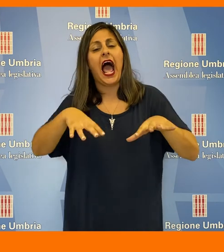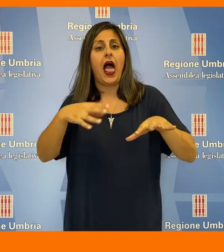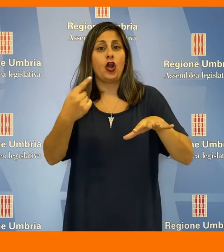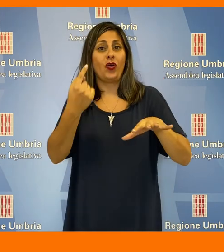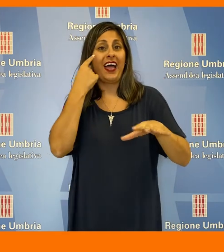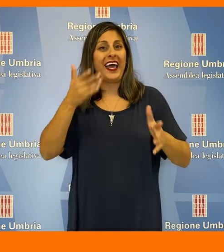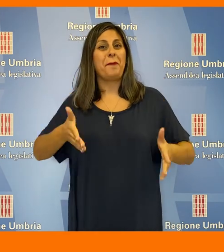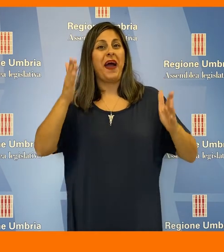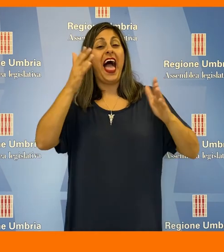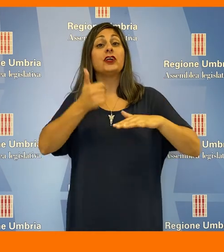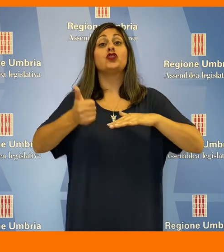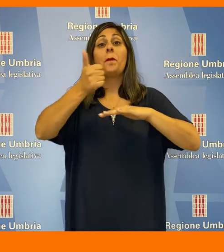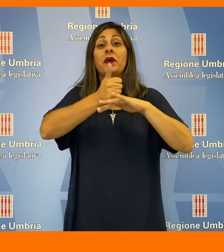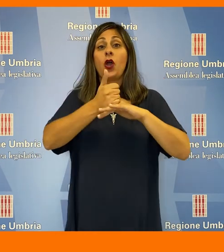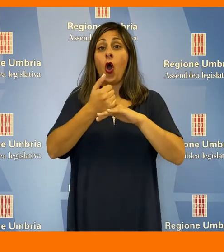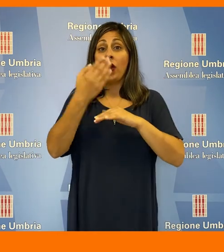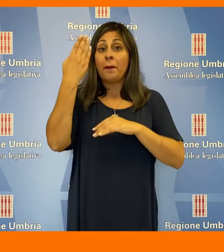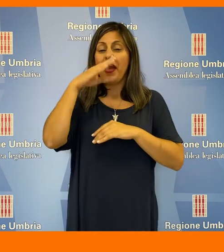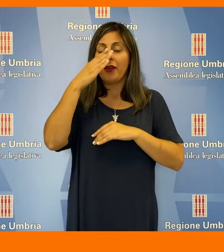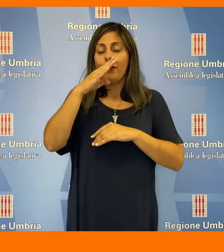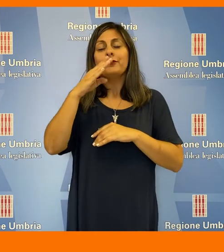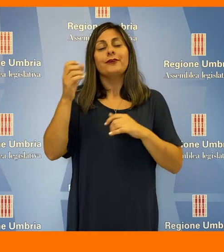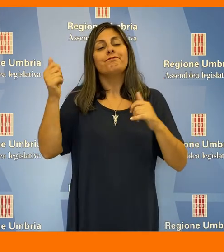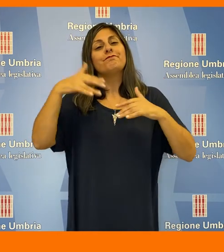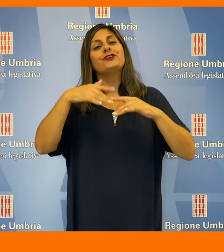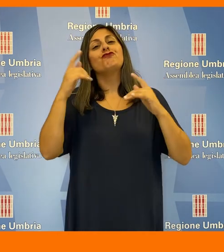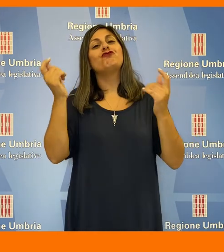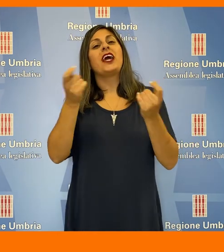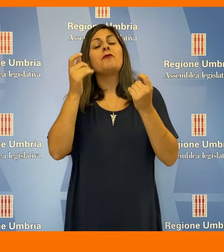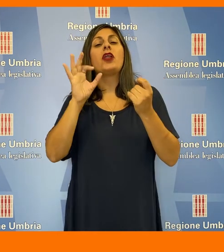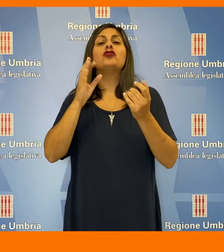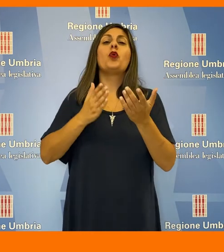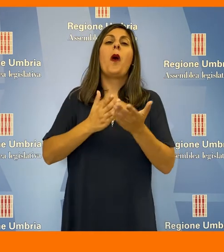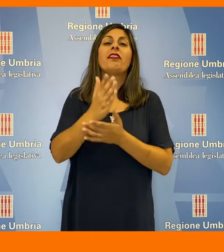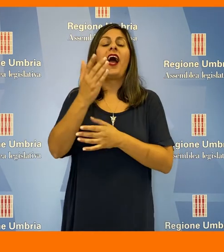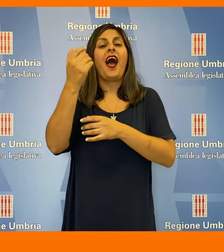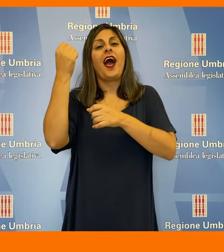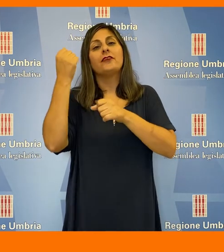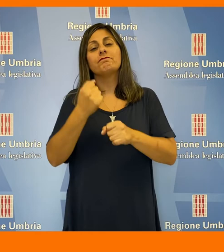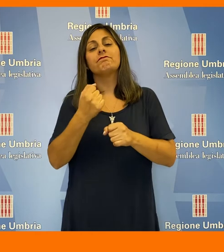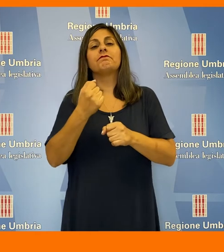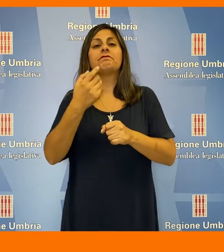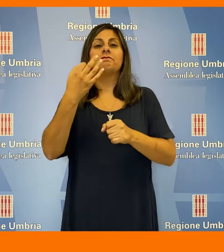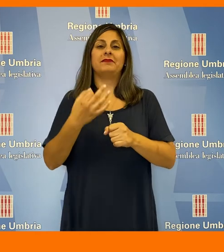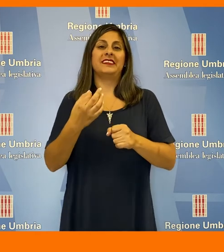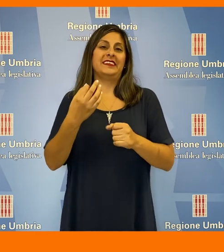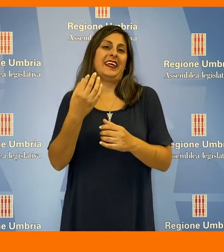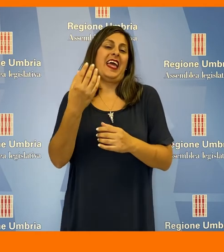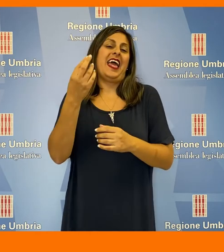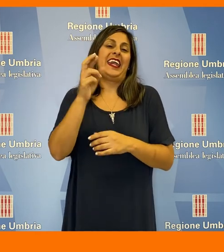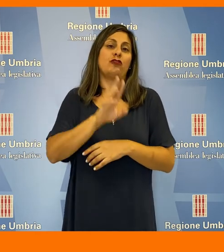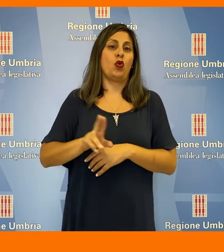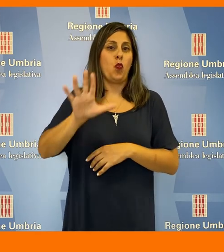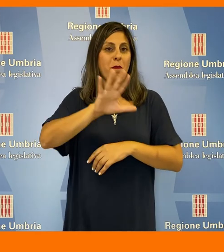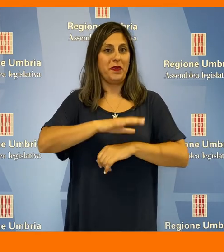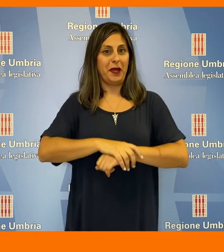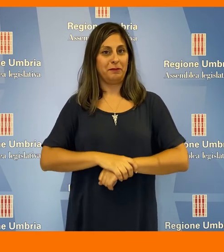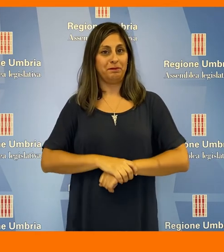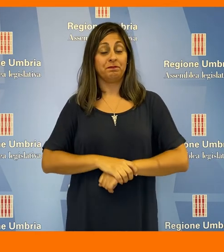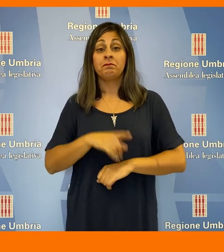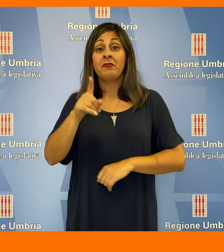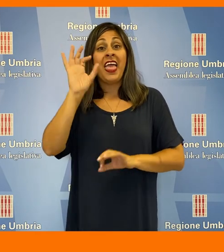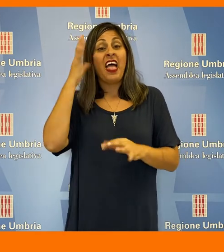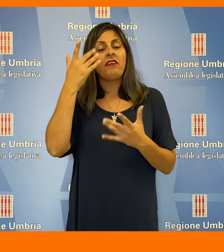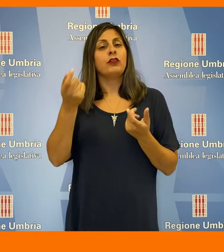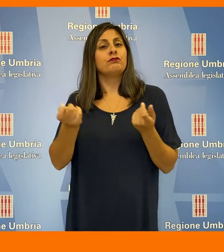dei Notari di Palazzo dei Priori a Perugia, la cerimonia per ricordare il 50° anniversario della istituzione dell'ente.